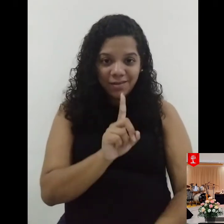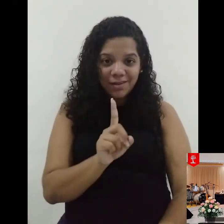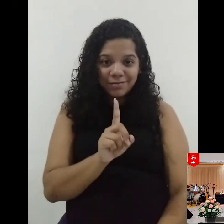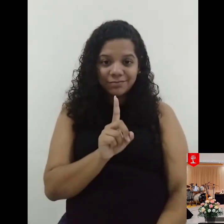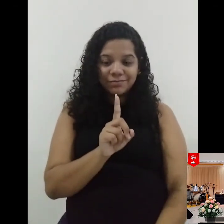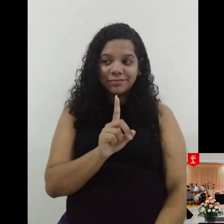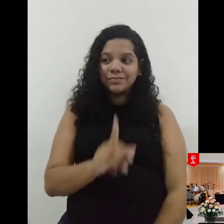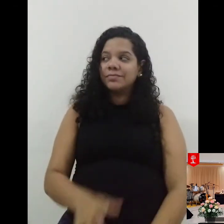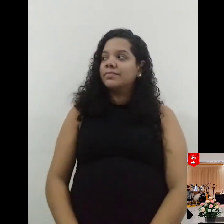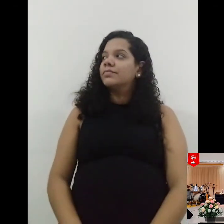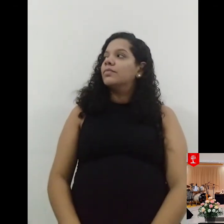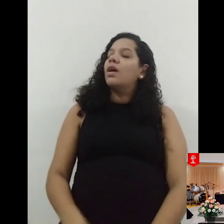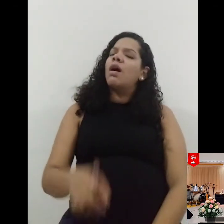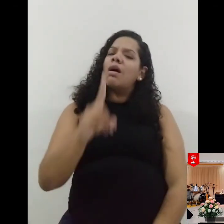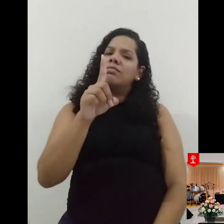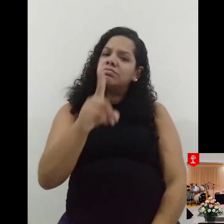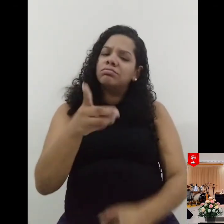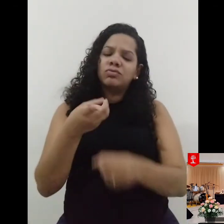Autojustificação.